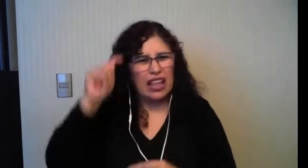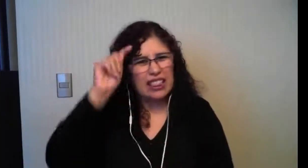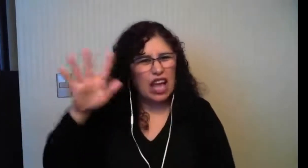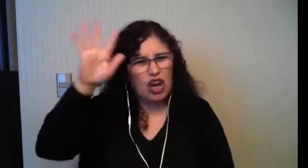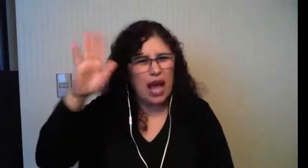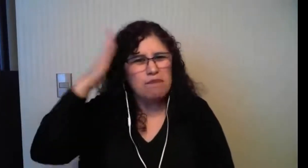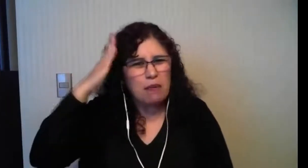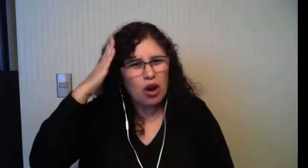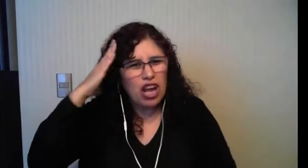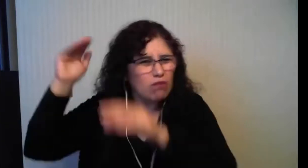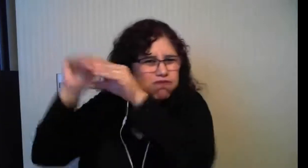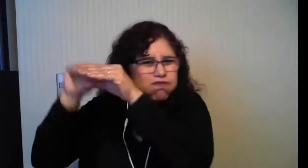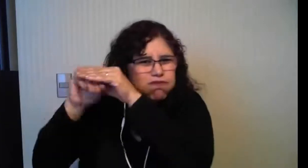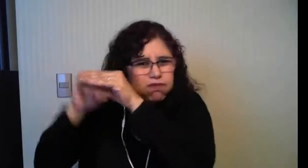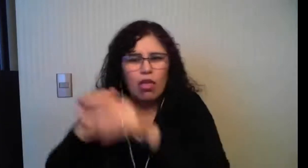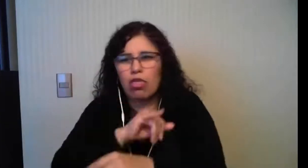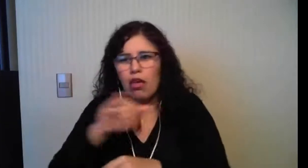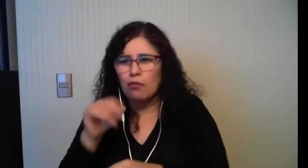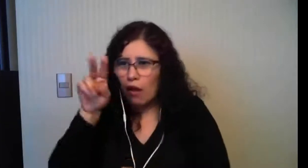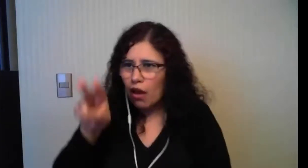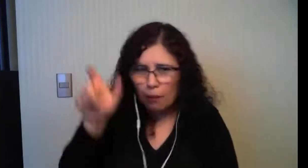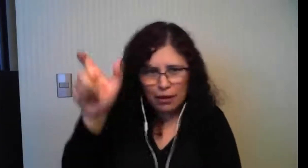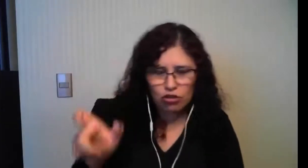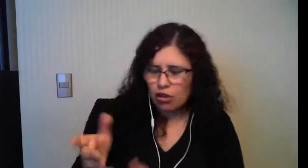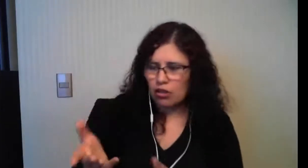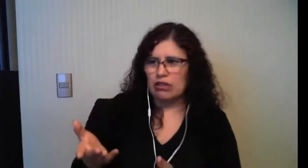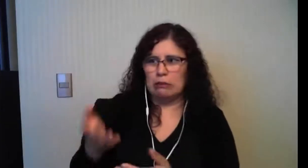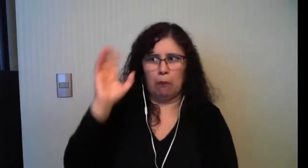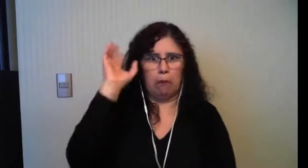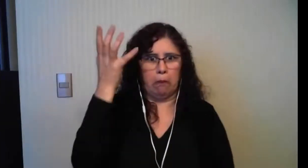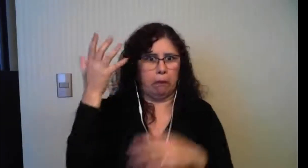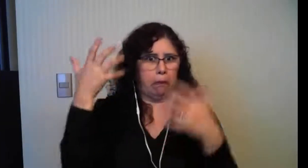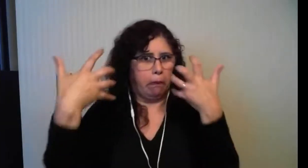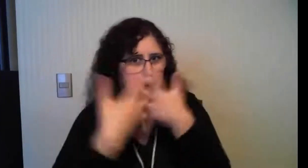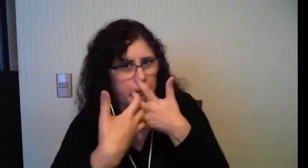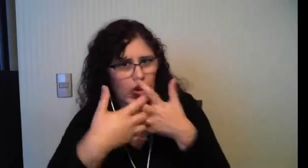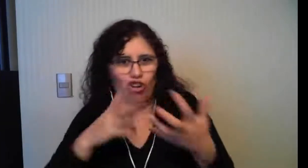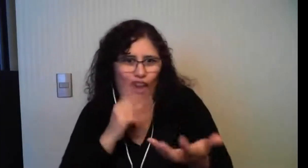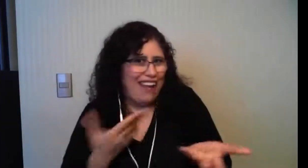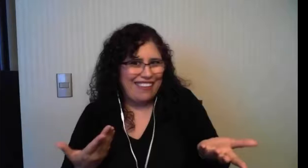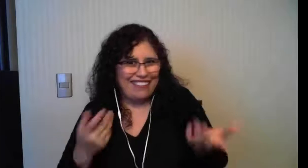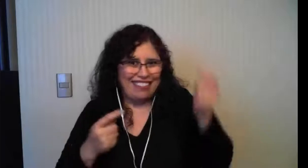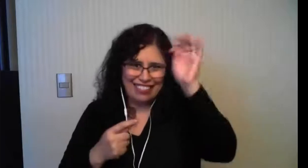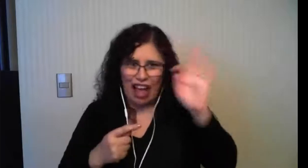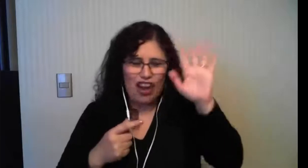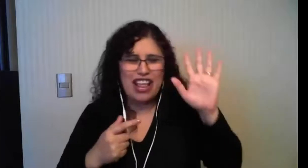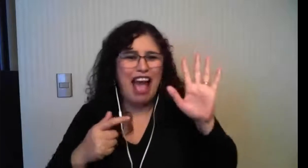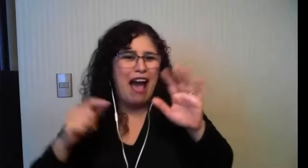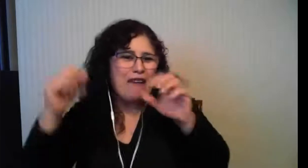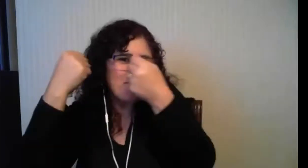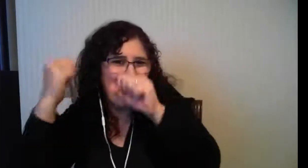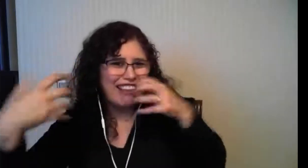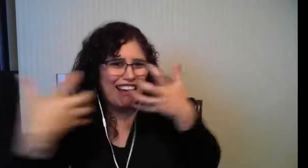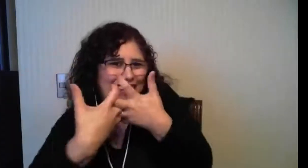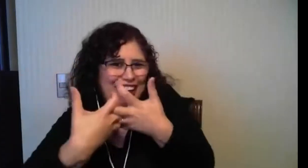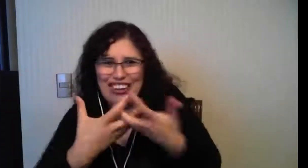de memoria sin que los puedan entender desde el punto de vista clínico, ¿ya? ¿De acuerdo?